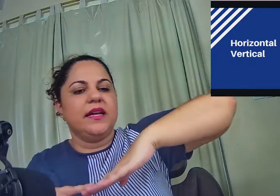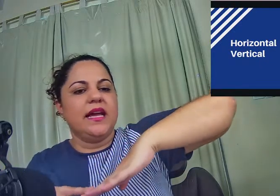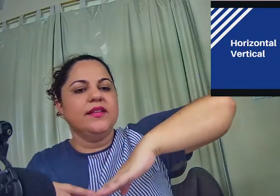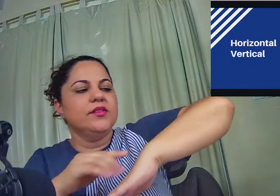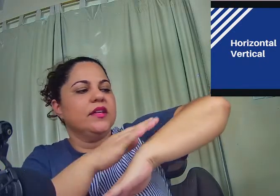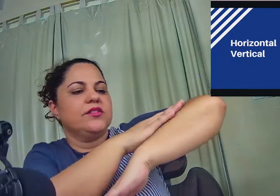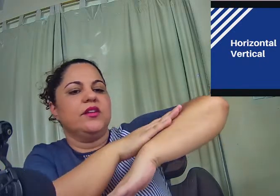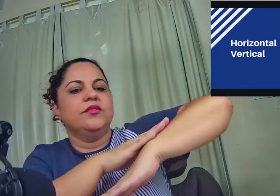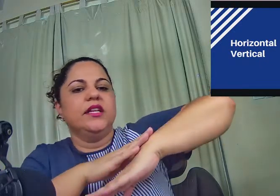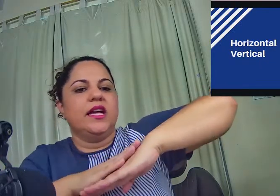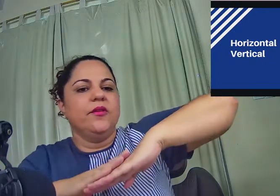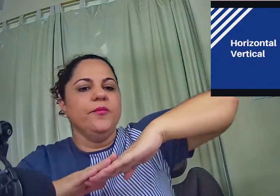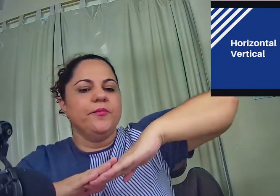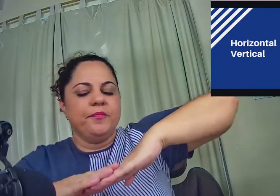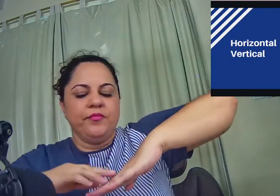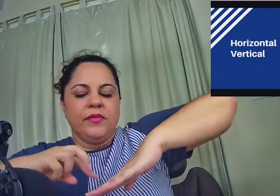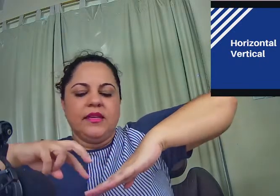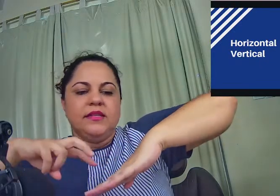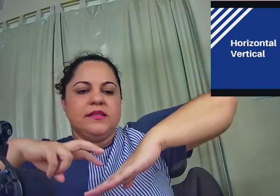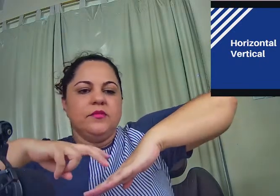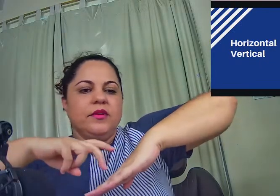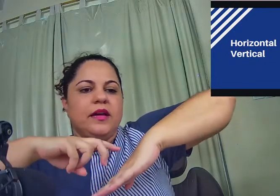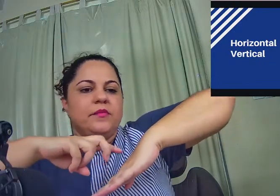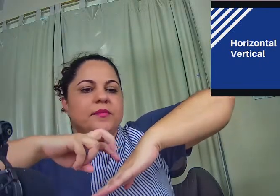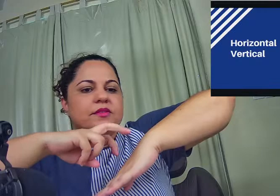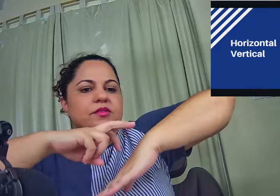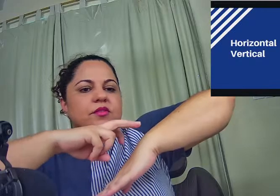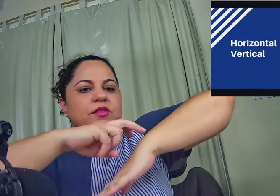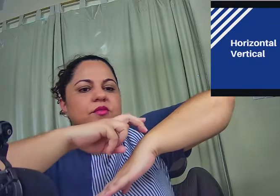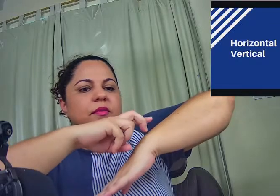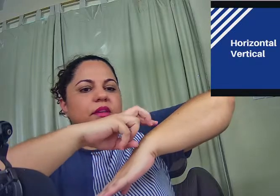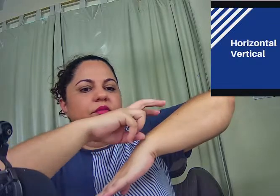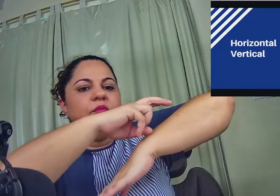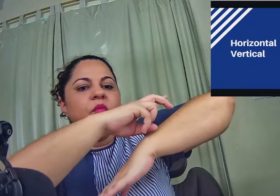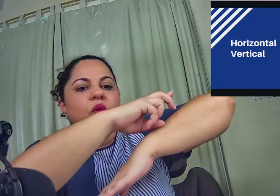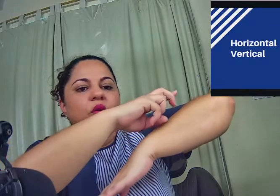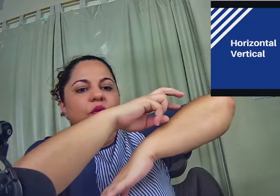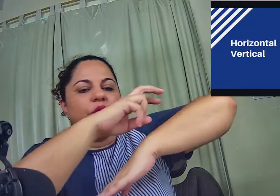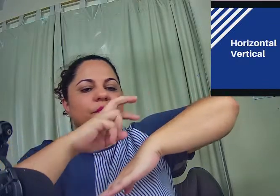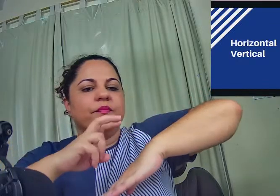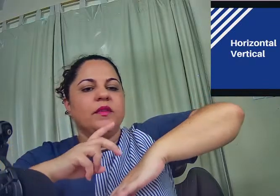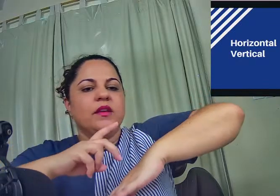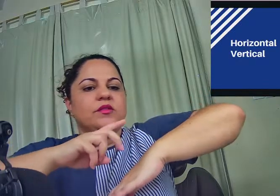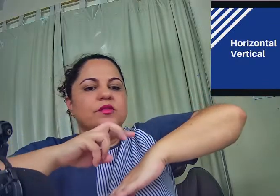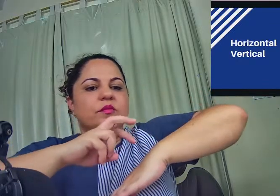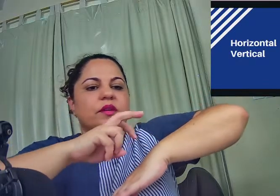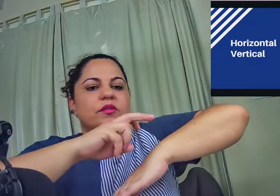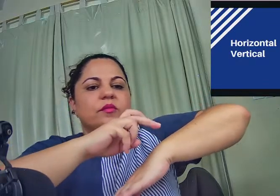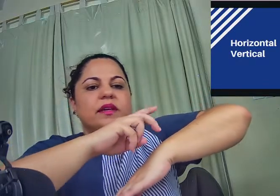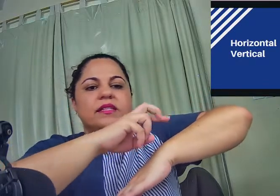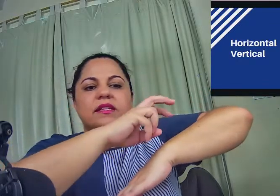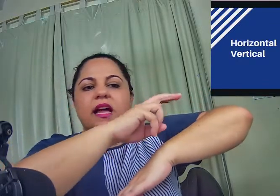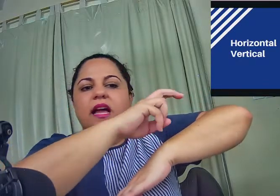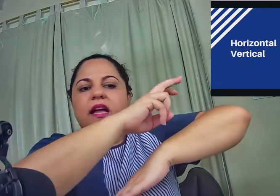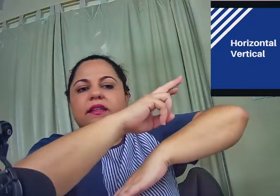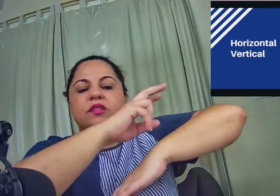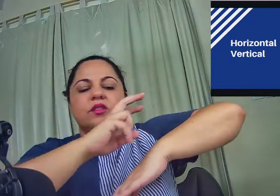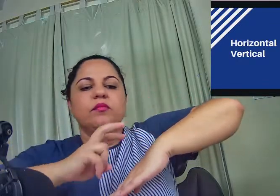braço na diagonal e simular uma pessoa subindo um morro, subindo uma escada,